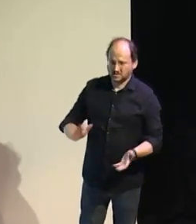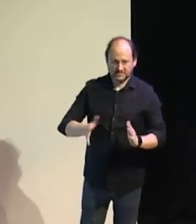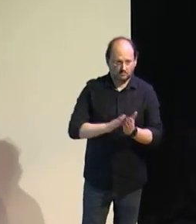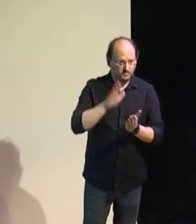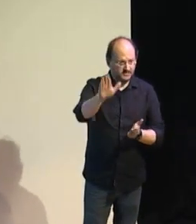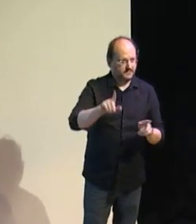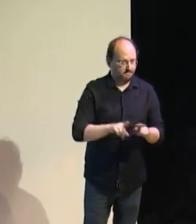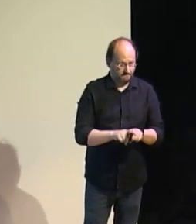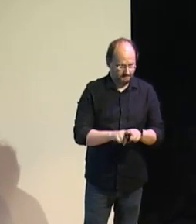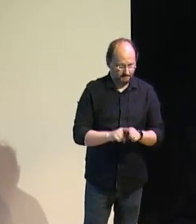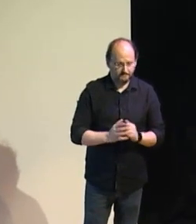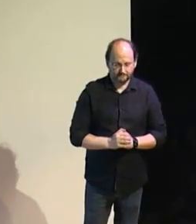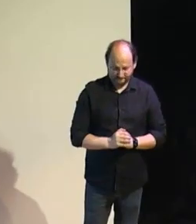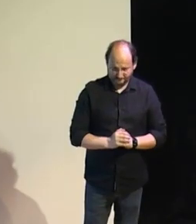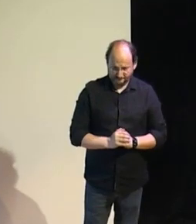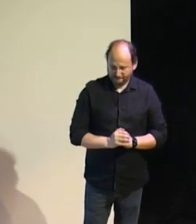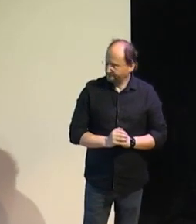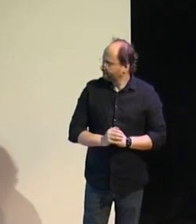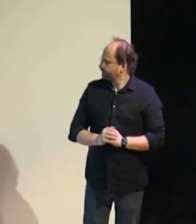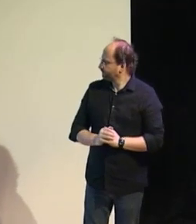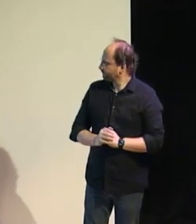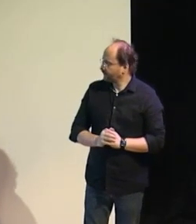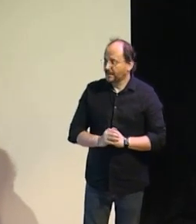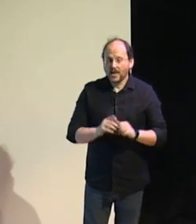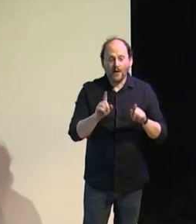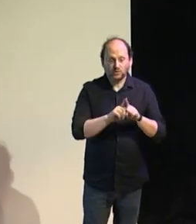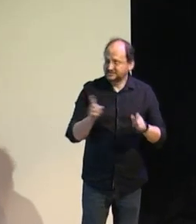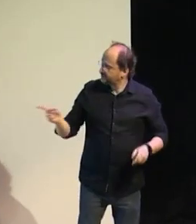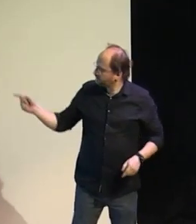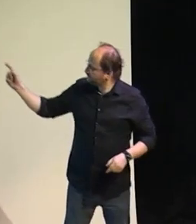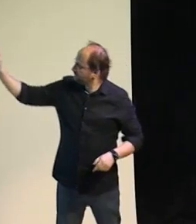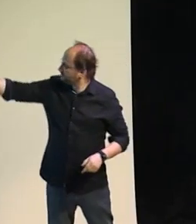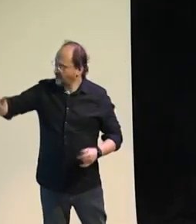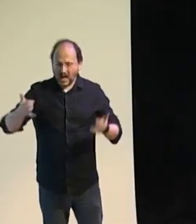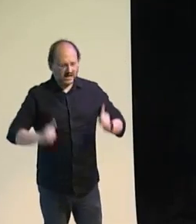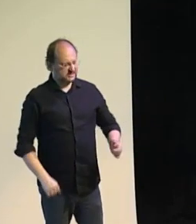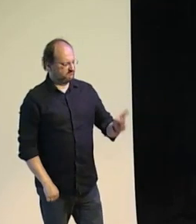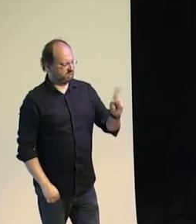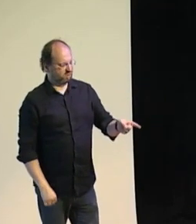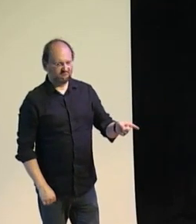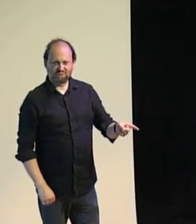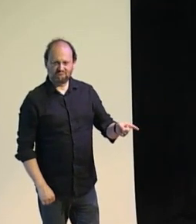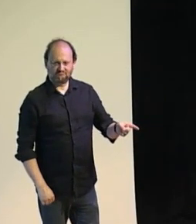fait, ce signe gestuel des entendants trouve sa traduction dans le signe de promettre en langue des